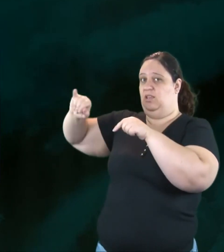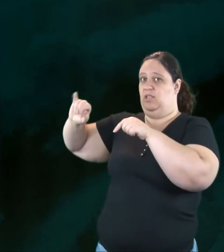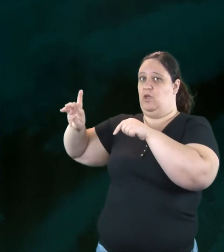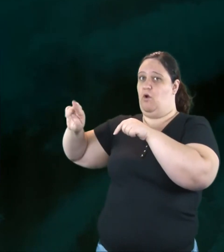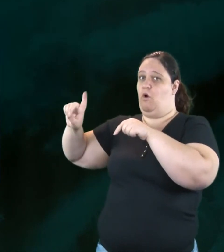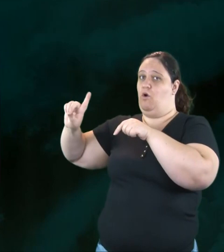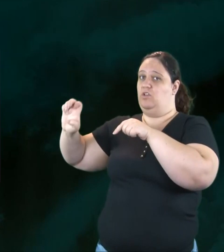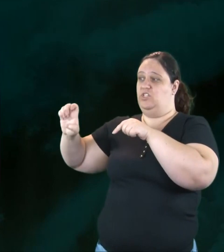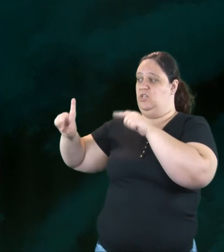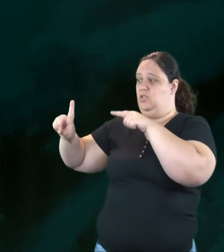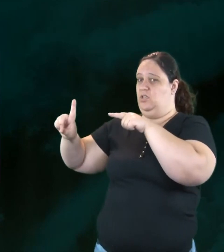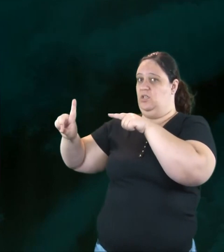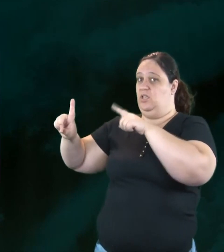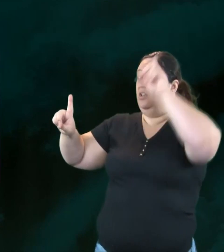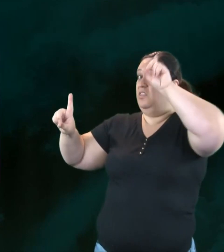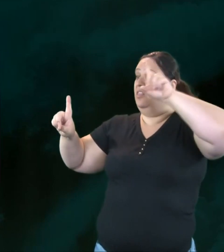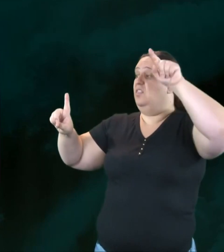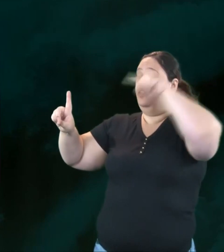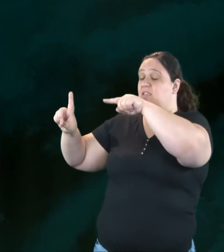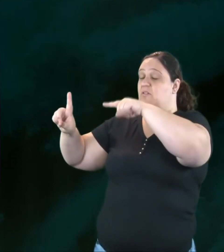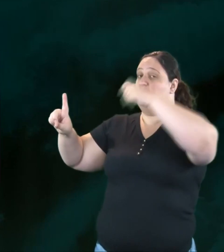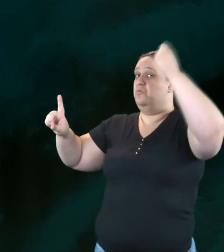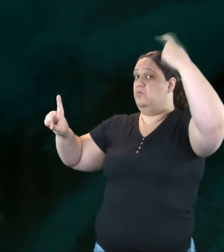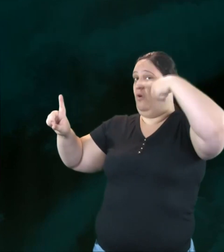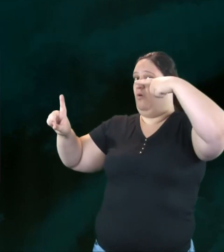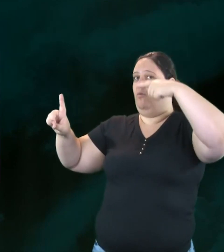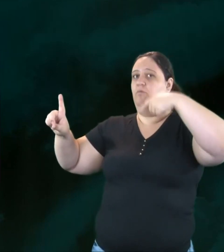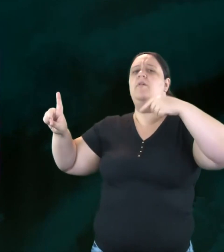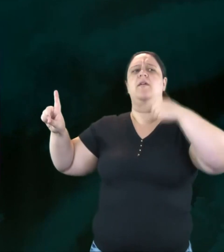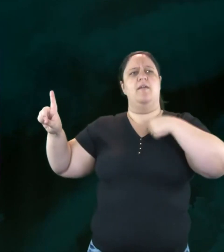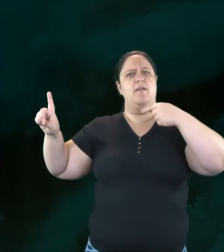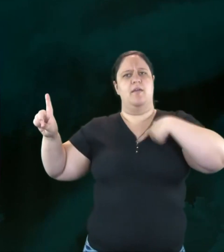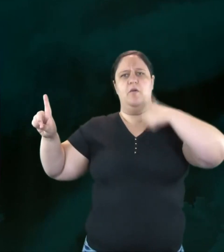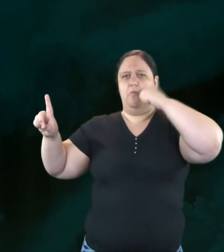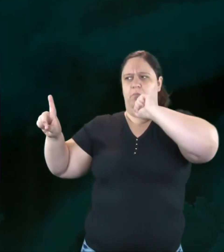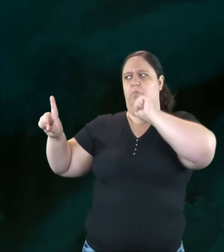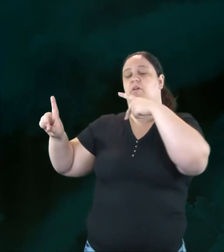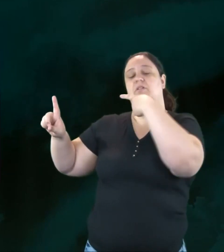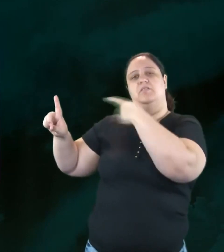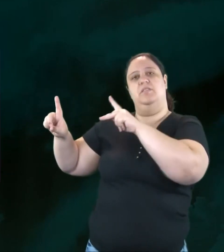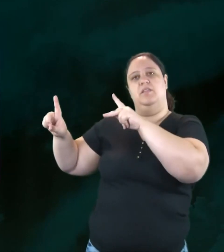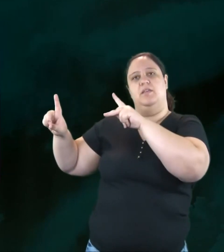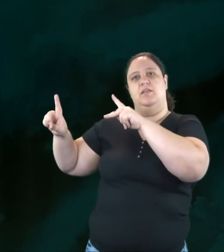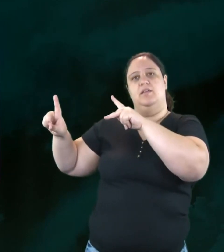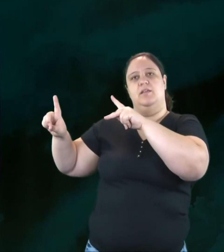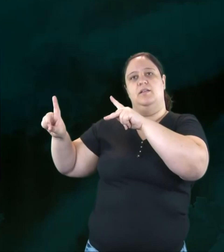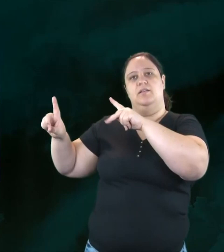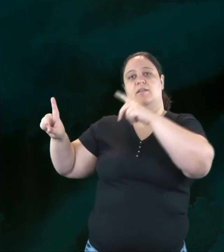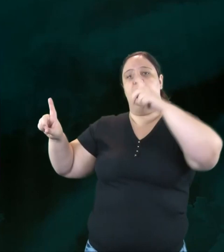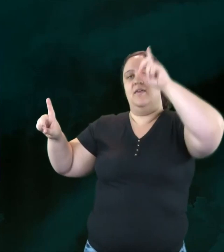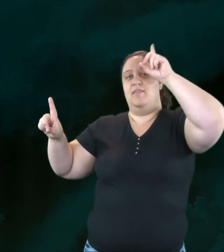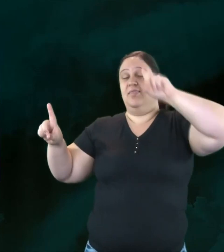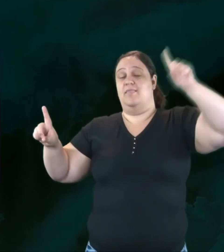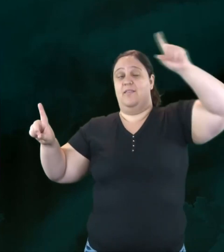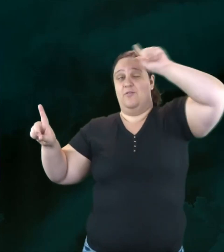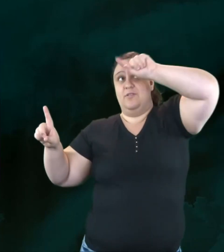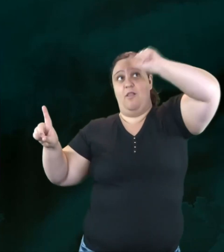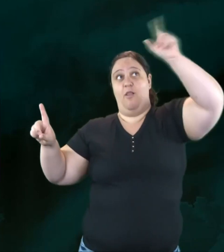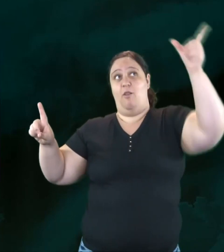Deus, era o sol, era Deus do sol, e ela era a deusa da lua, então era a rainha dos céus.